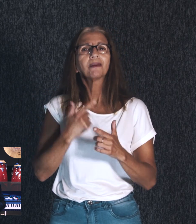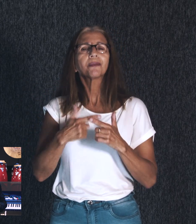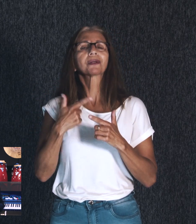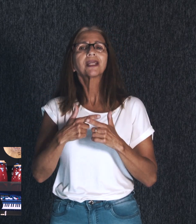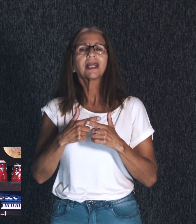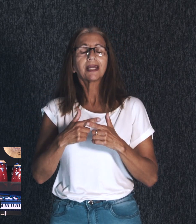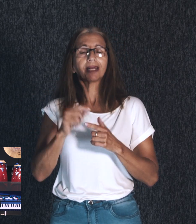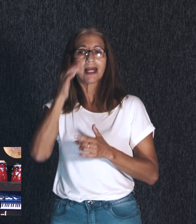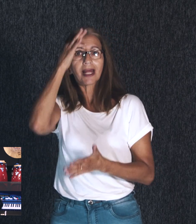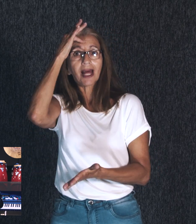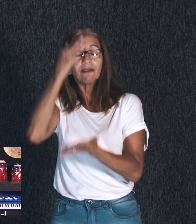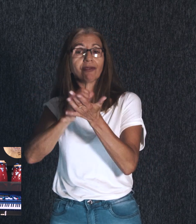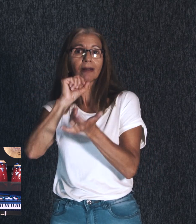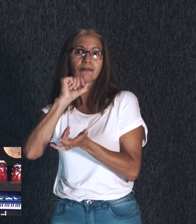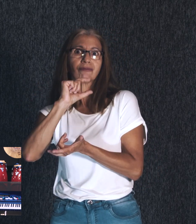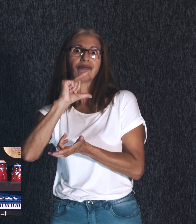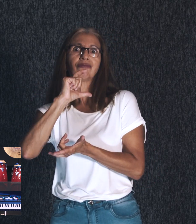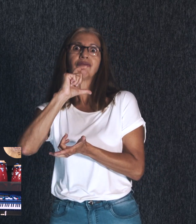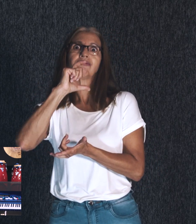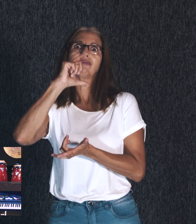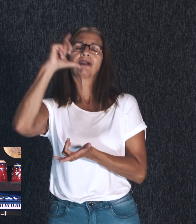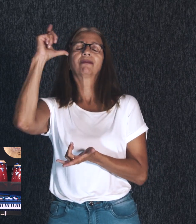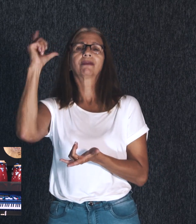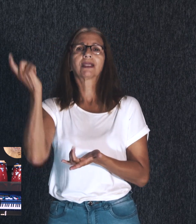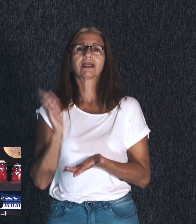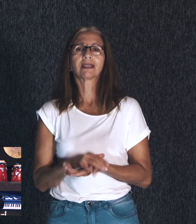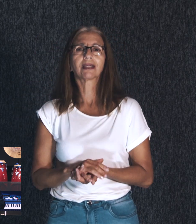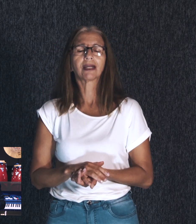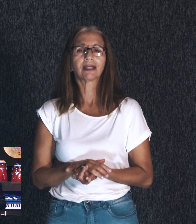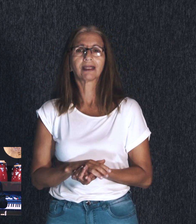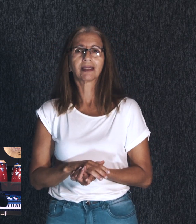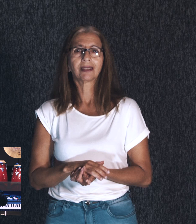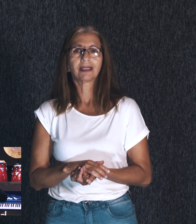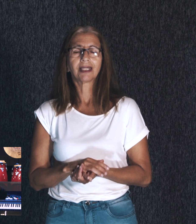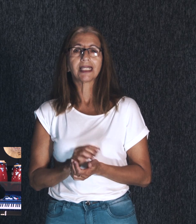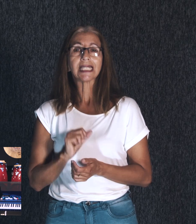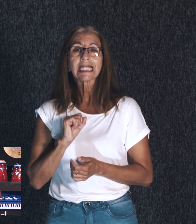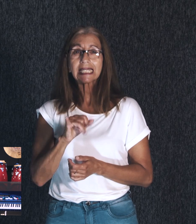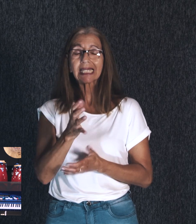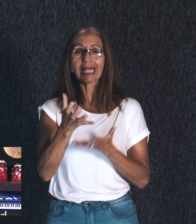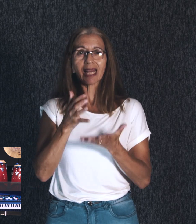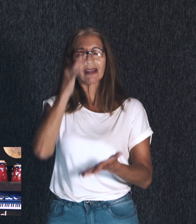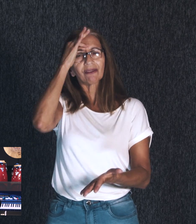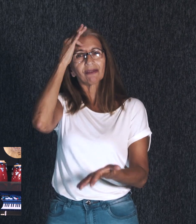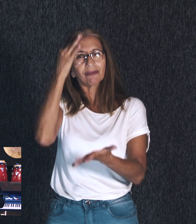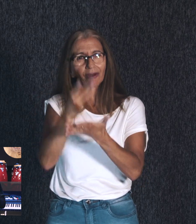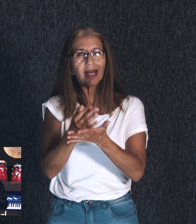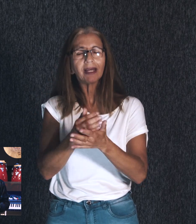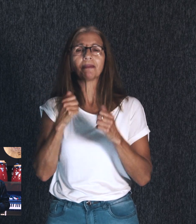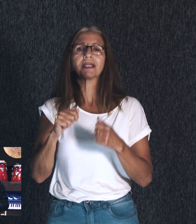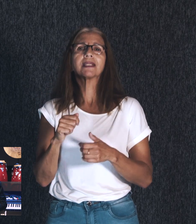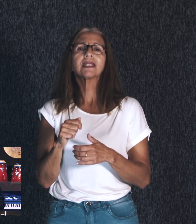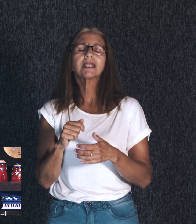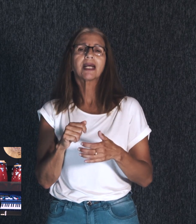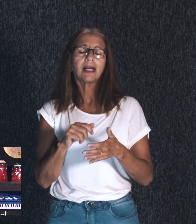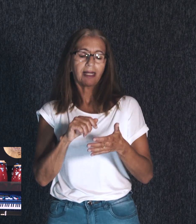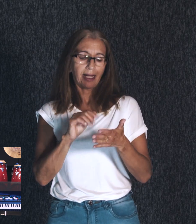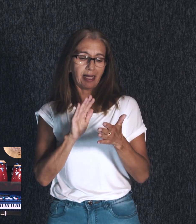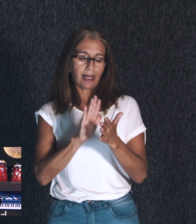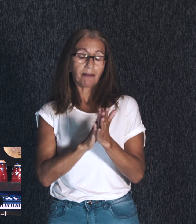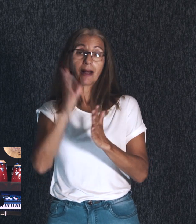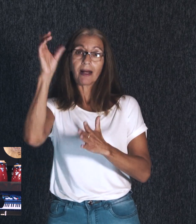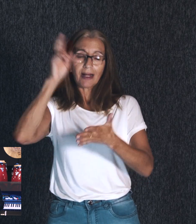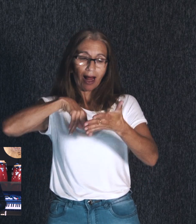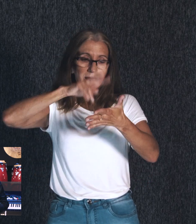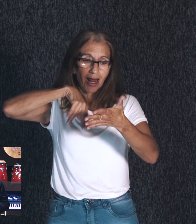coração. A fé vem pelo ouvir, e ouvir a palavra de Deus. Aproveite esse tempo de reclusão para